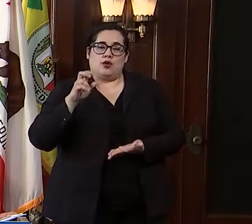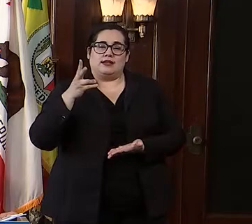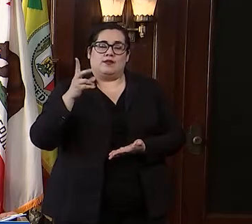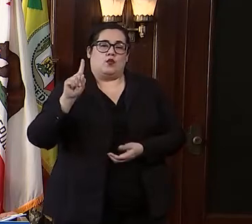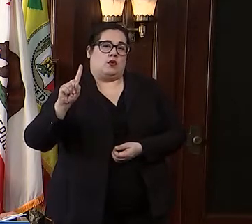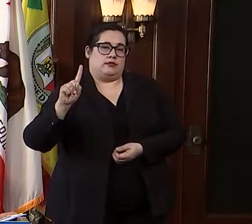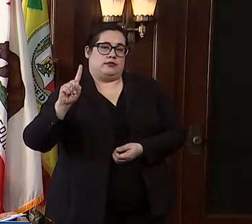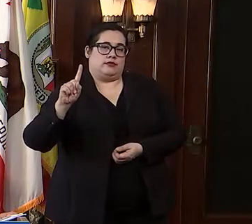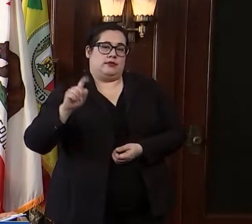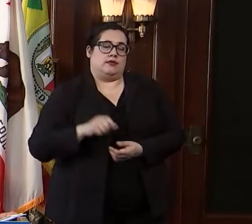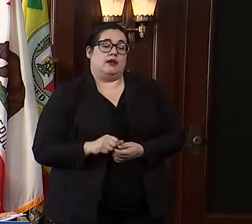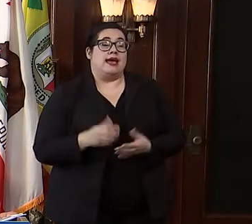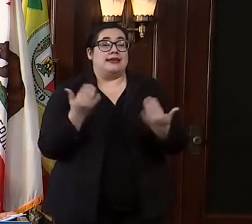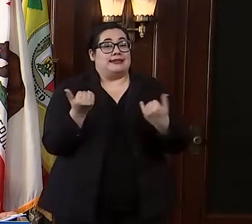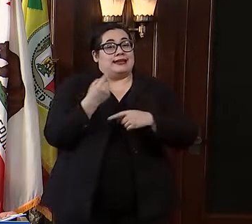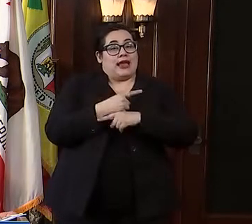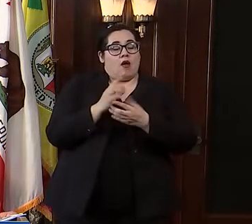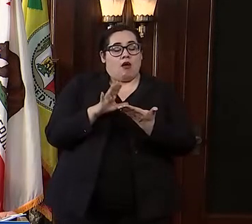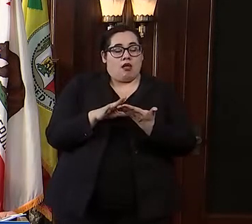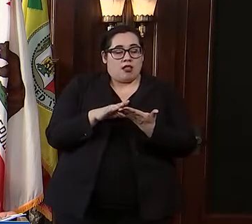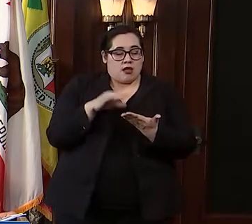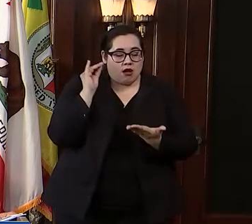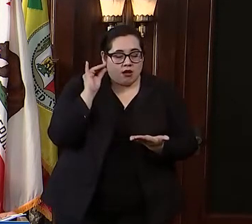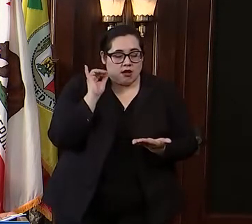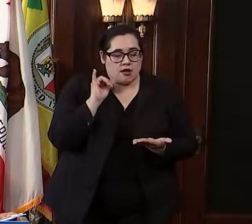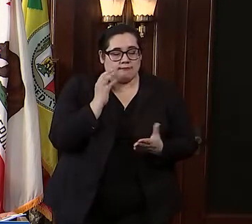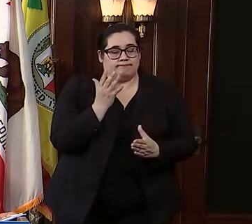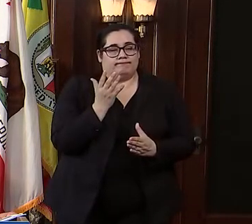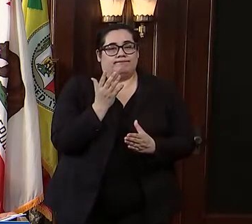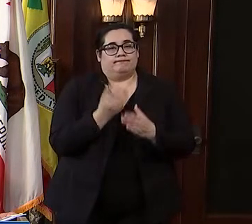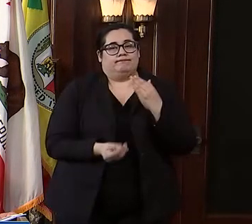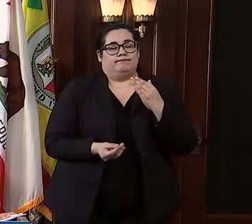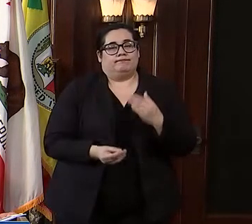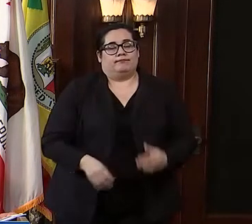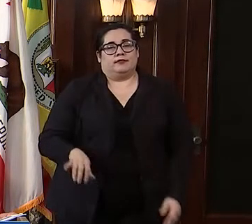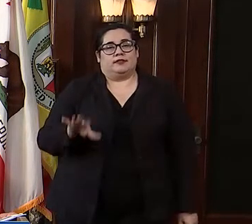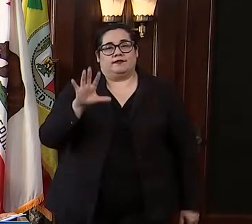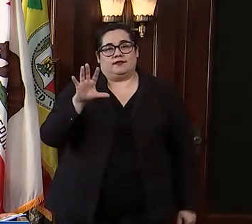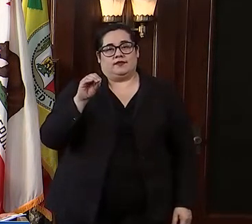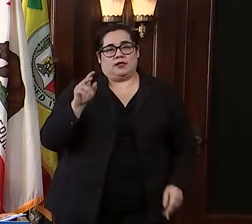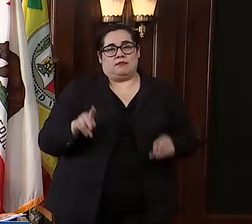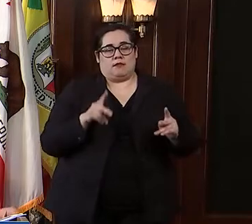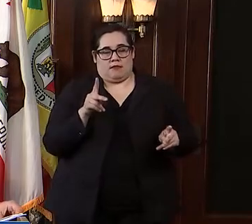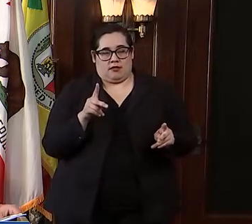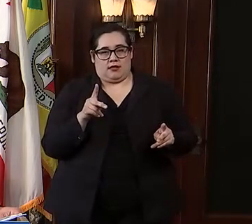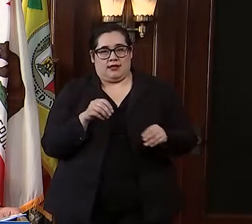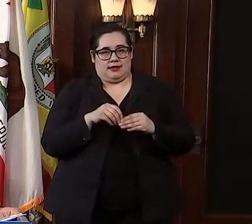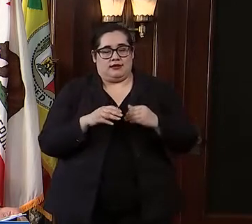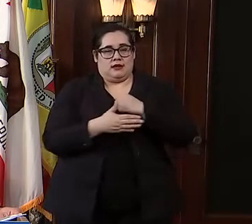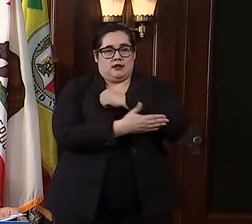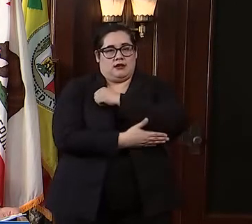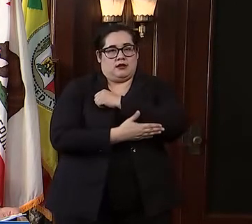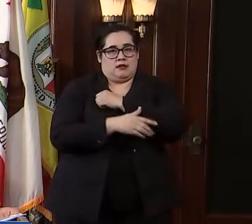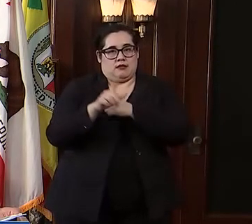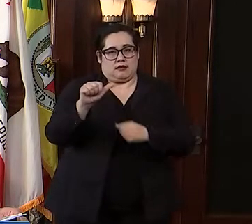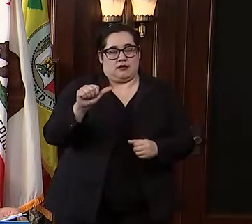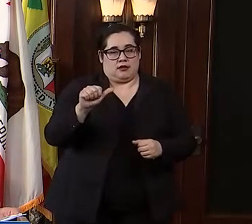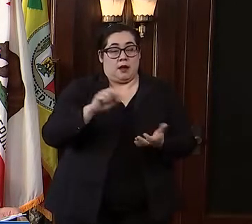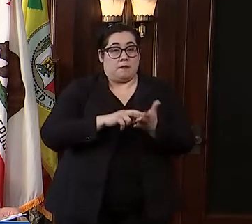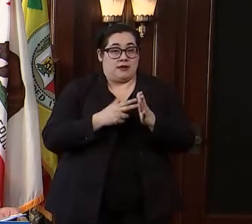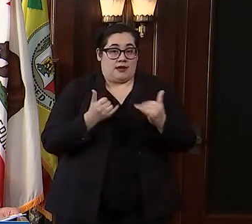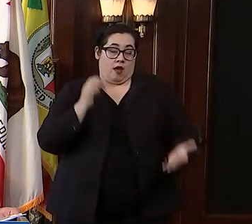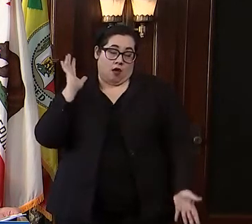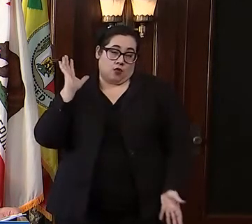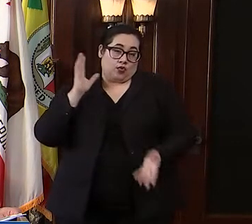24,261. Y hoy supimos del fallecimiento de 50 personas más en el condado, llegando a